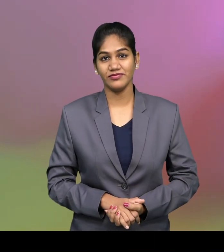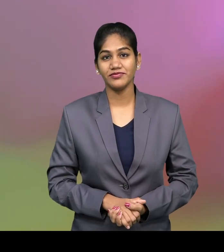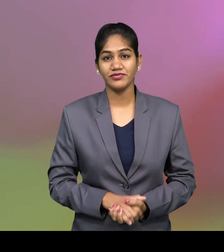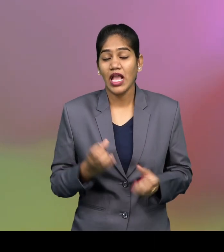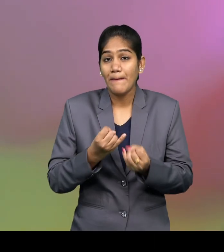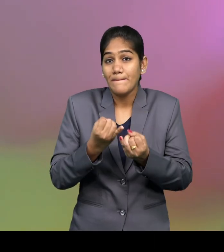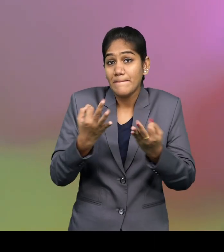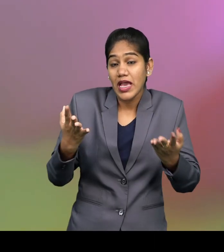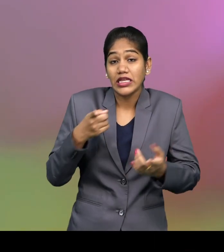విమానాల సంఖ్య,